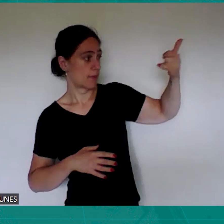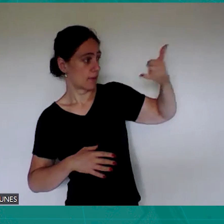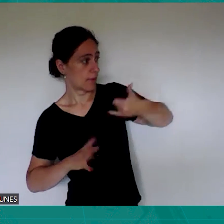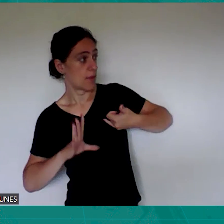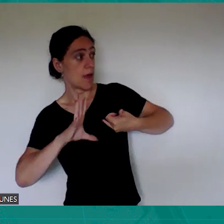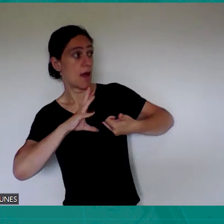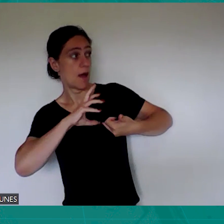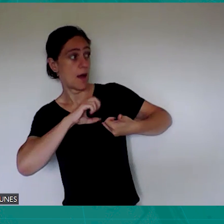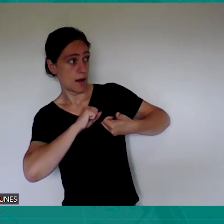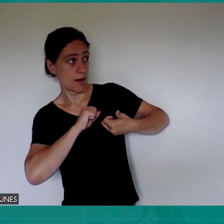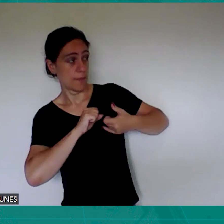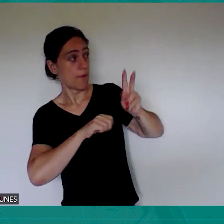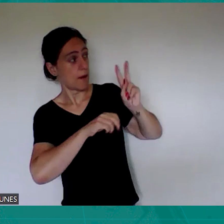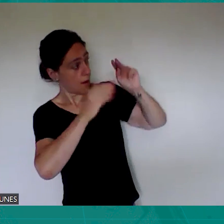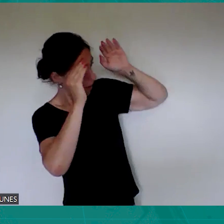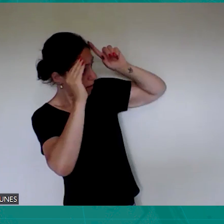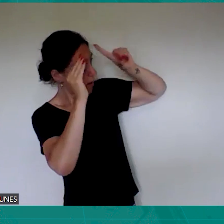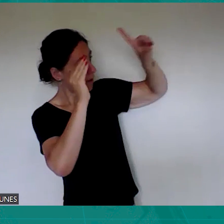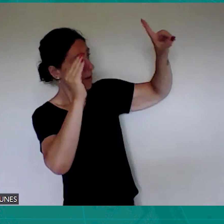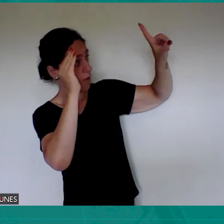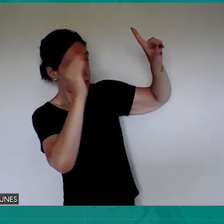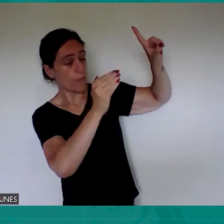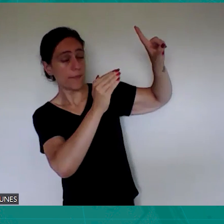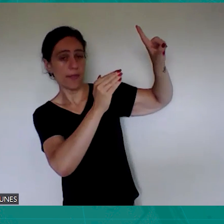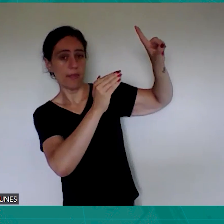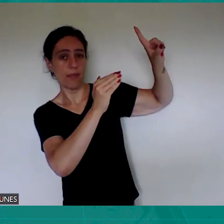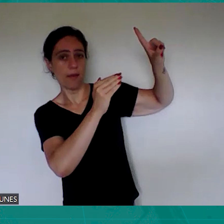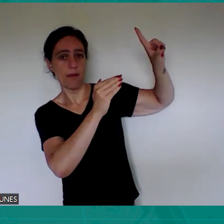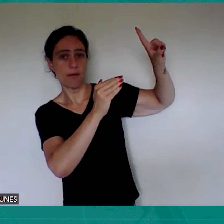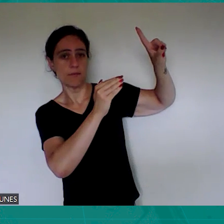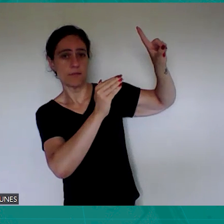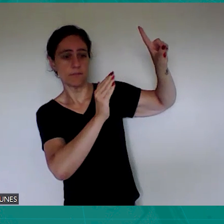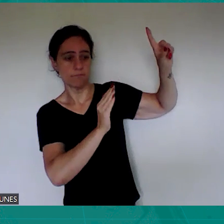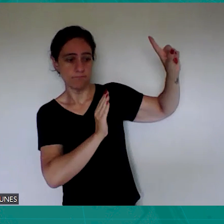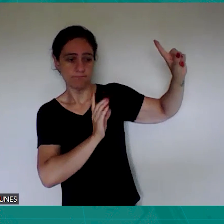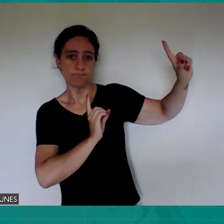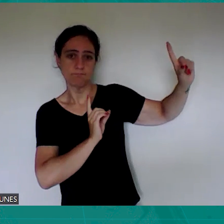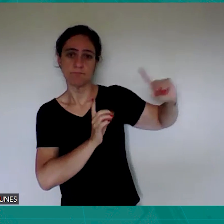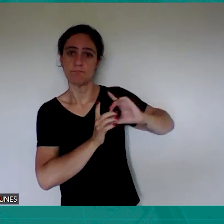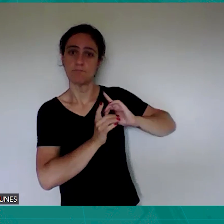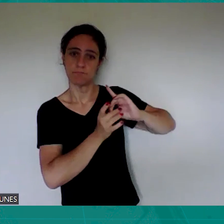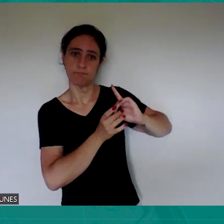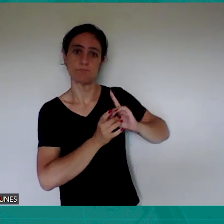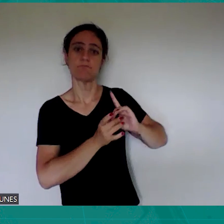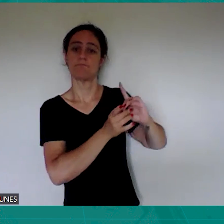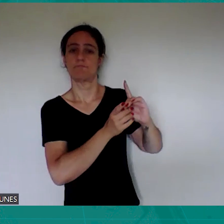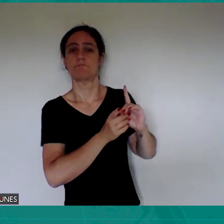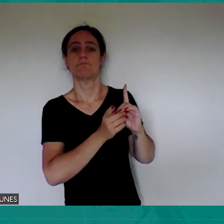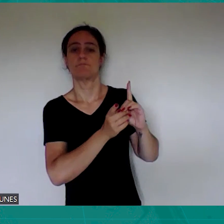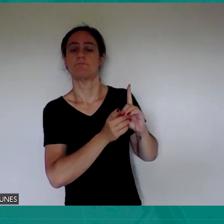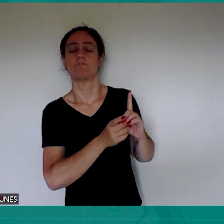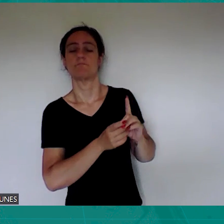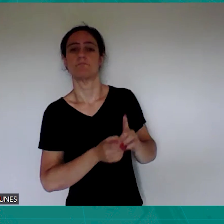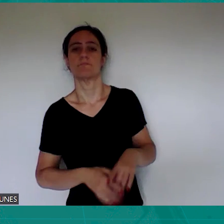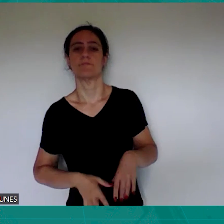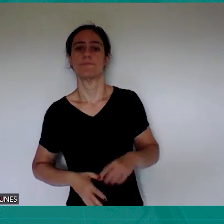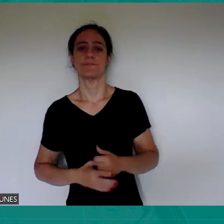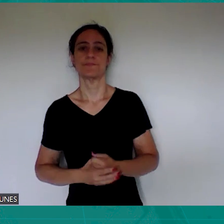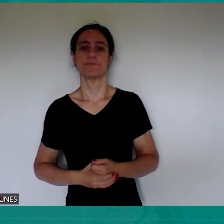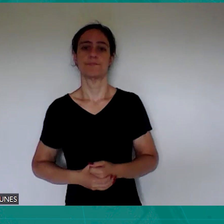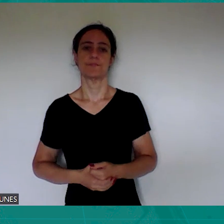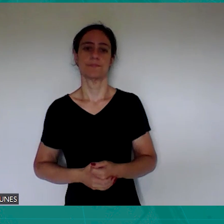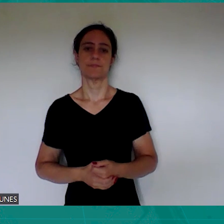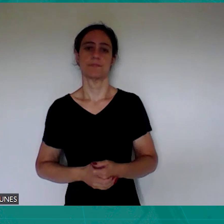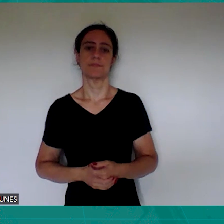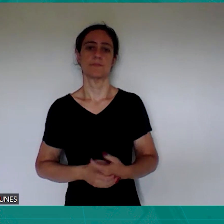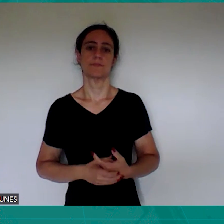pela palavra que você se une ao Espírito. E aquele que se une ao Espírito é